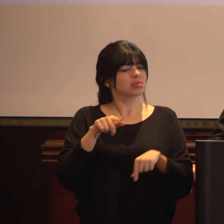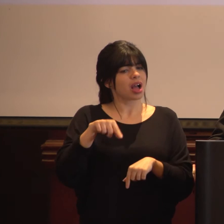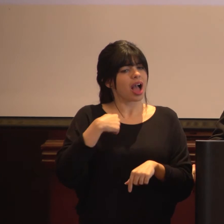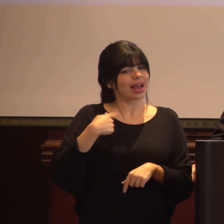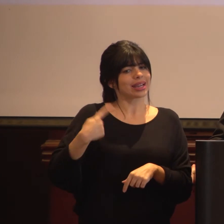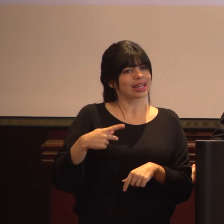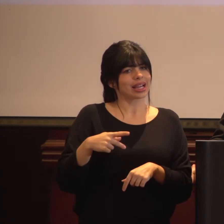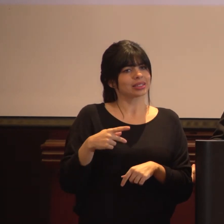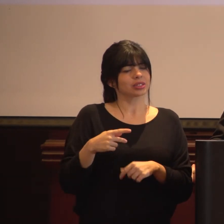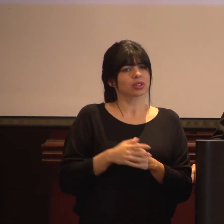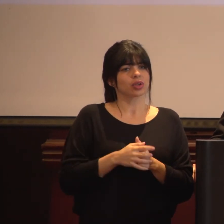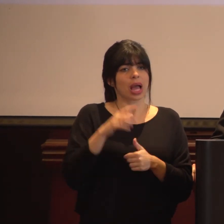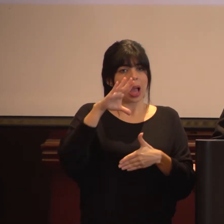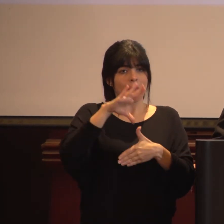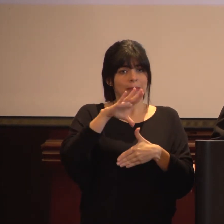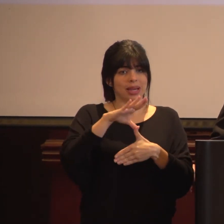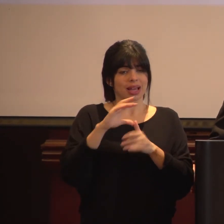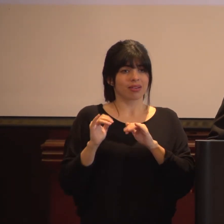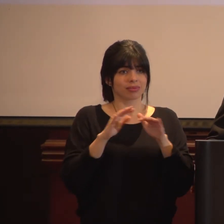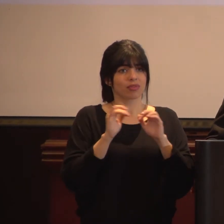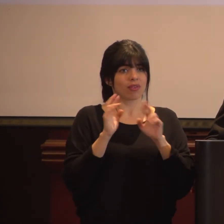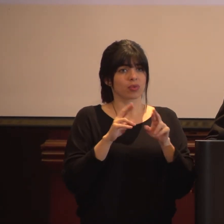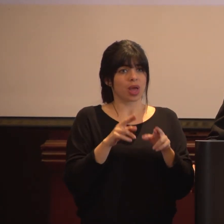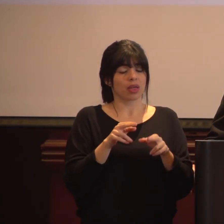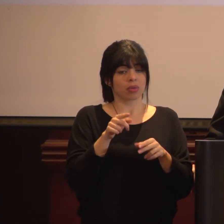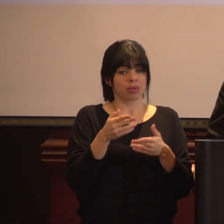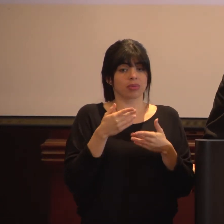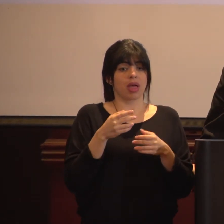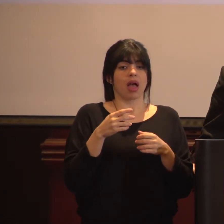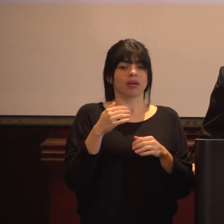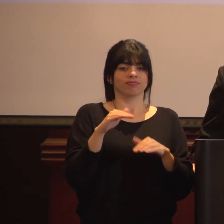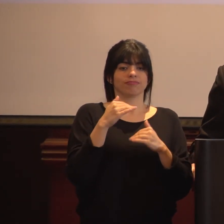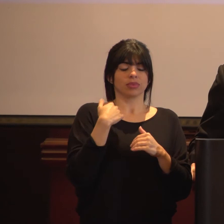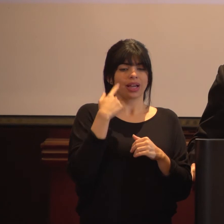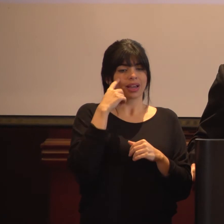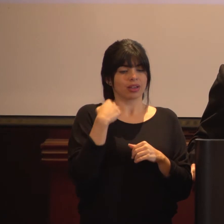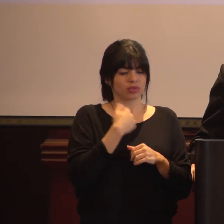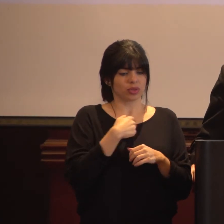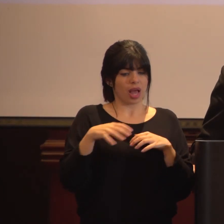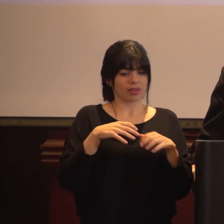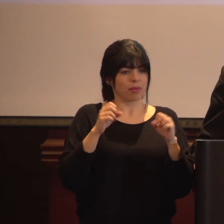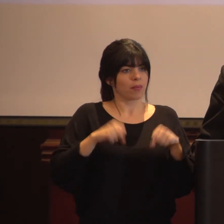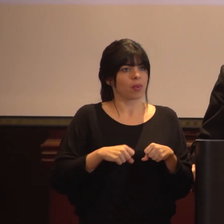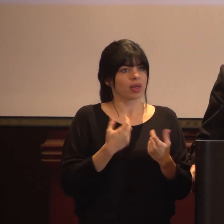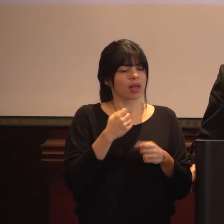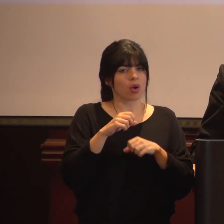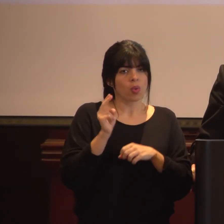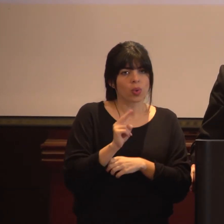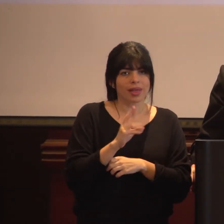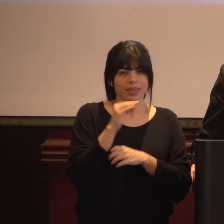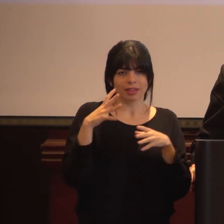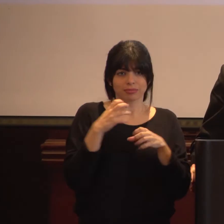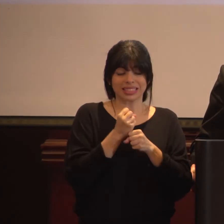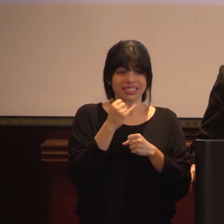de una crisis de refugiados en las Américas que pone en cuestión nuestra capacidad de actuar de manera urgente y concertada de